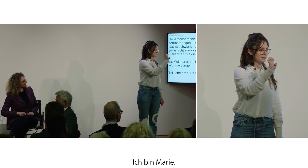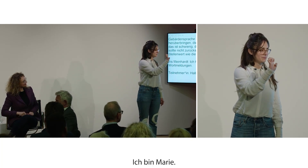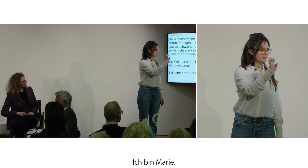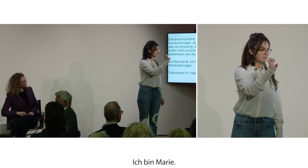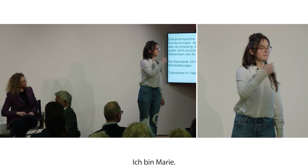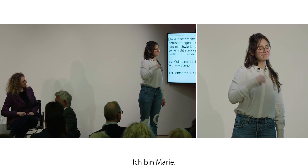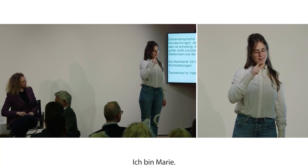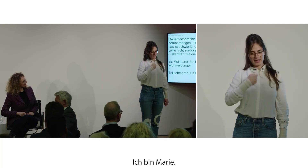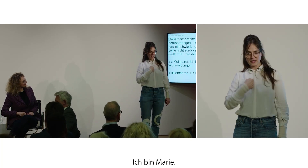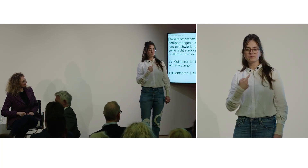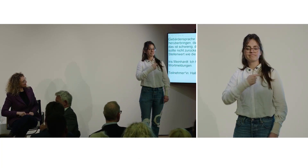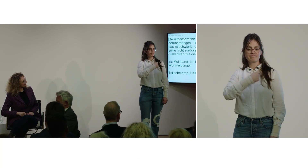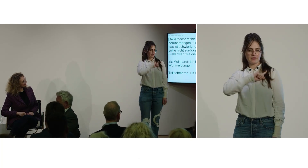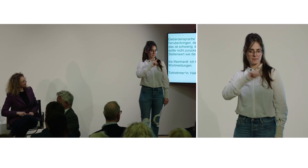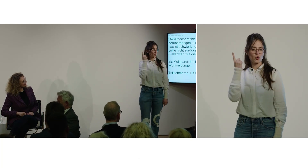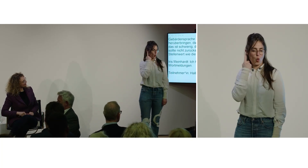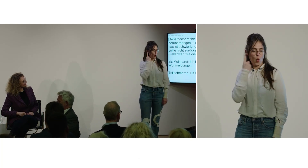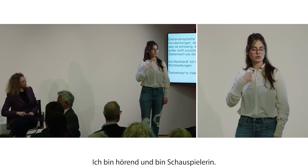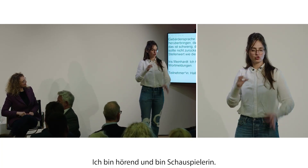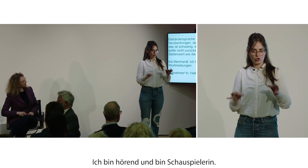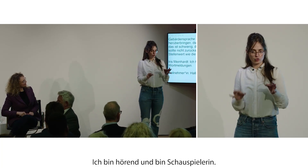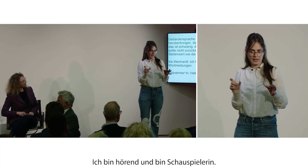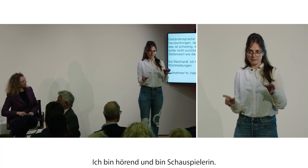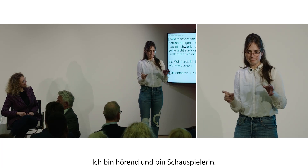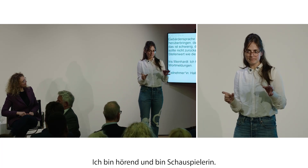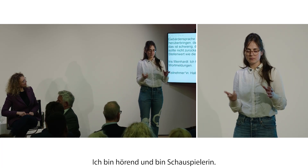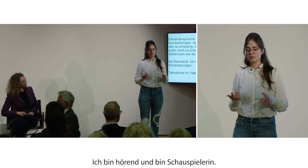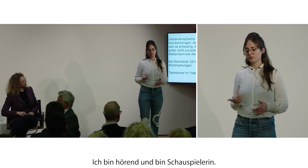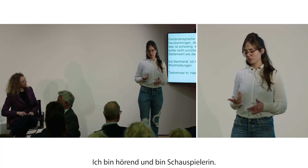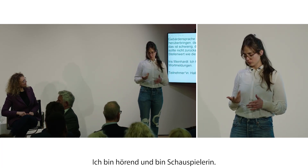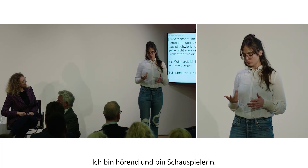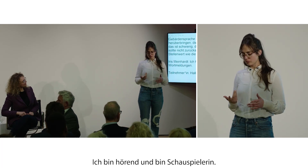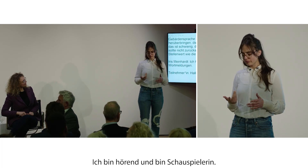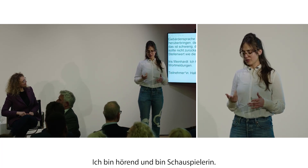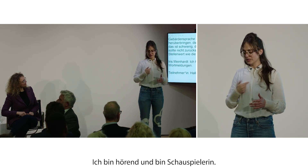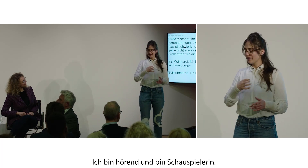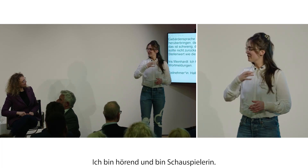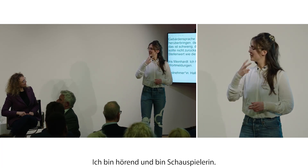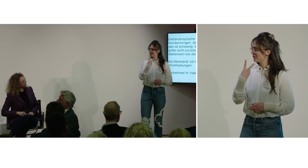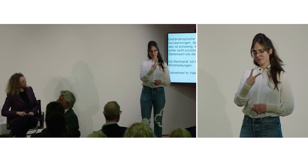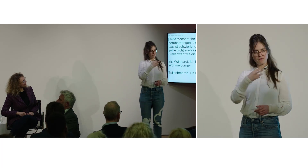Ich bin Marie. Ich bin Hörend und bin Schauspielerin.